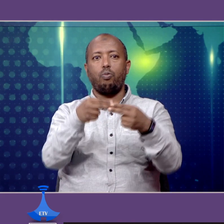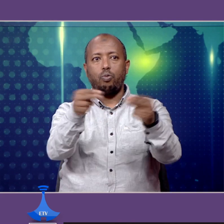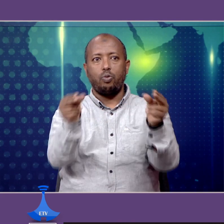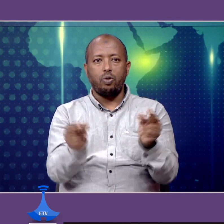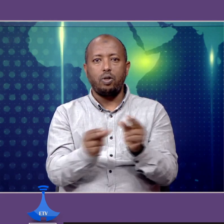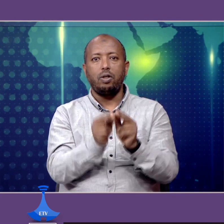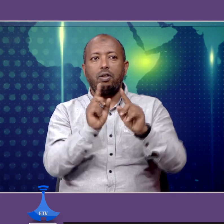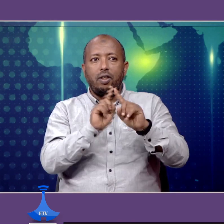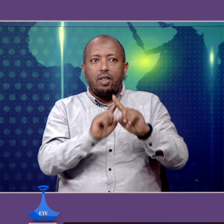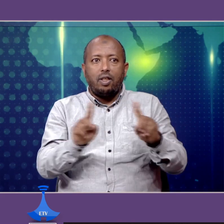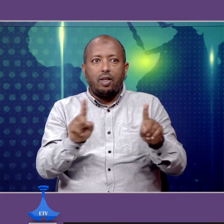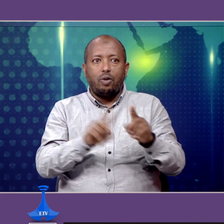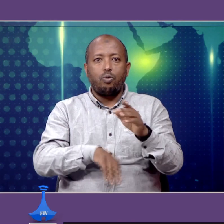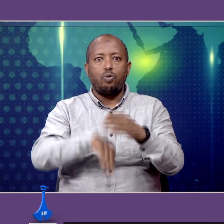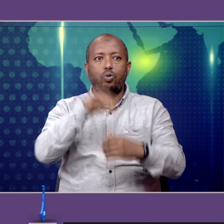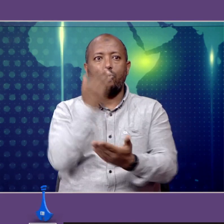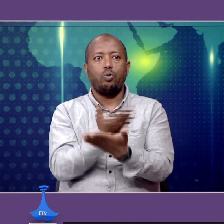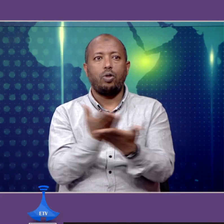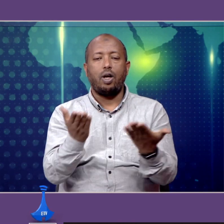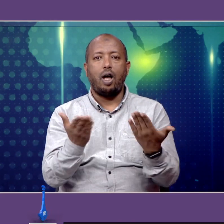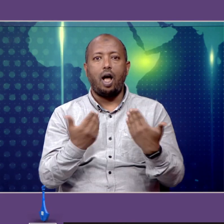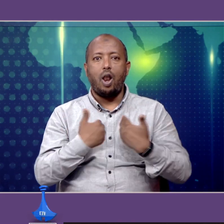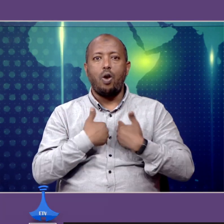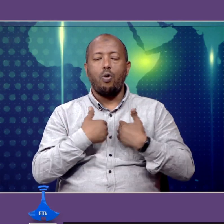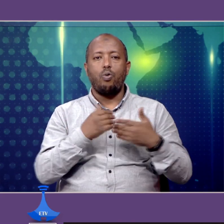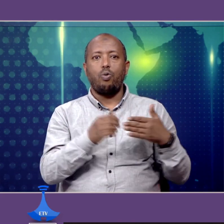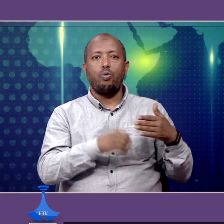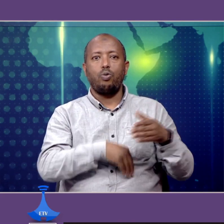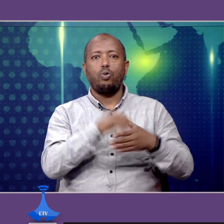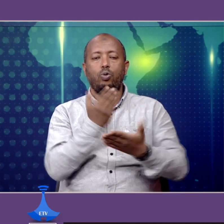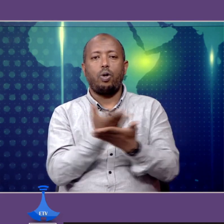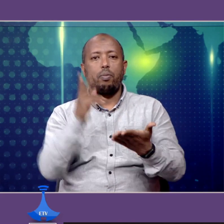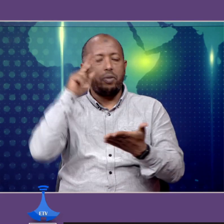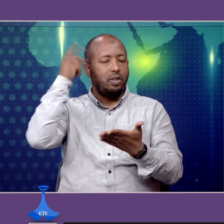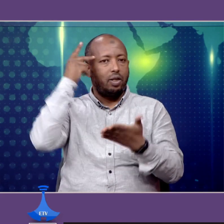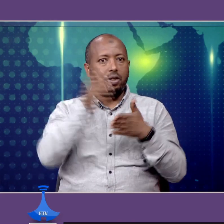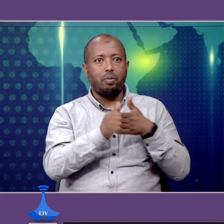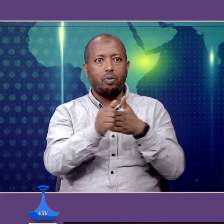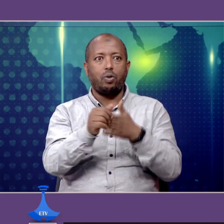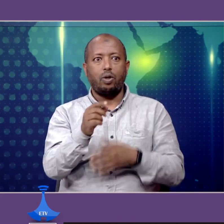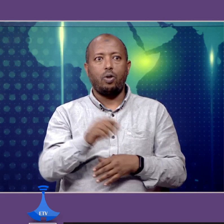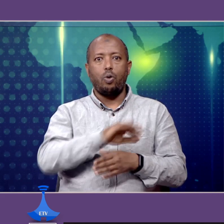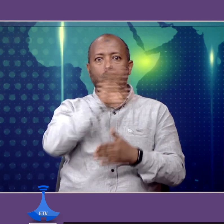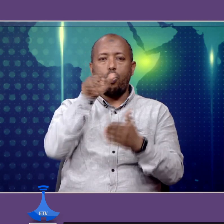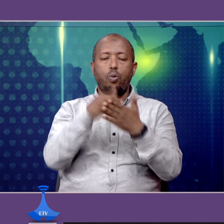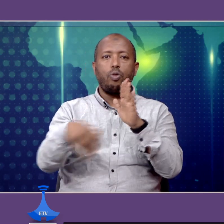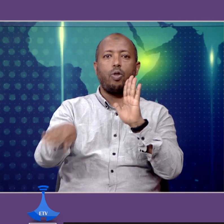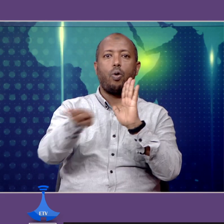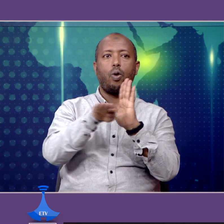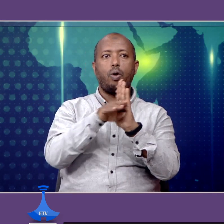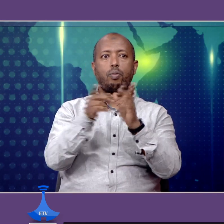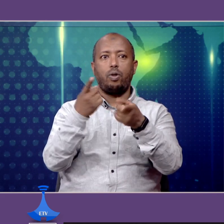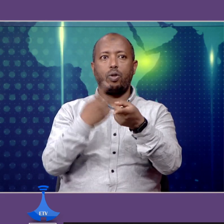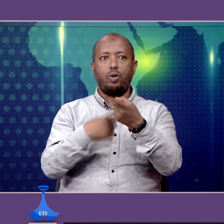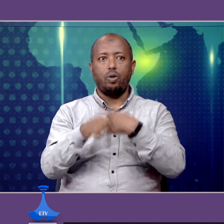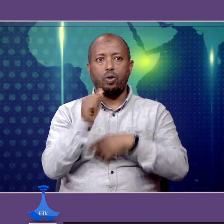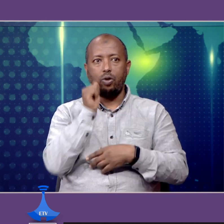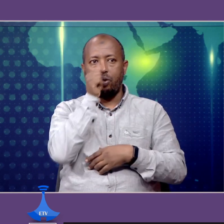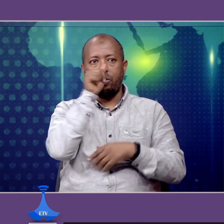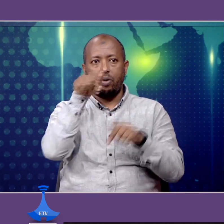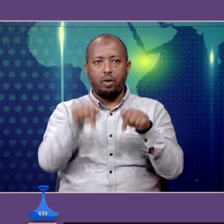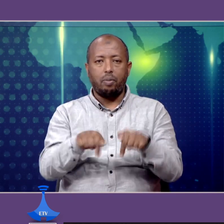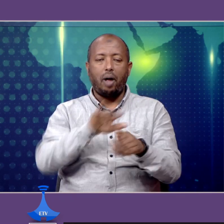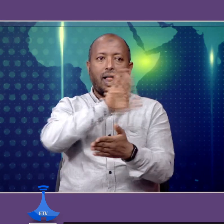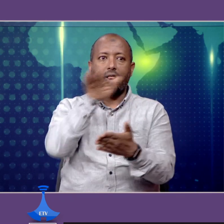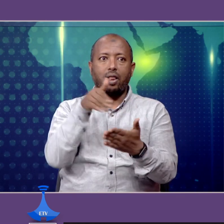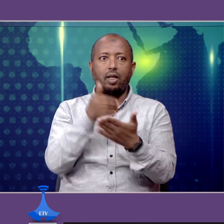ሀገራት በሌላ ውጭ ጉዳይ ባልሆኑ ሚኒስትሮች የተመሩና 1 ሀገር ደግሞ በኤምባሲ የተወከለ ኢትዮጵያን ጨምሮ እንግዲህ